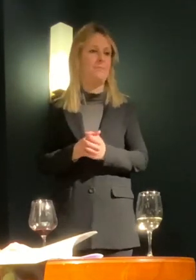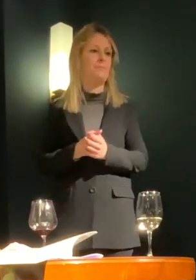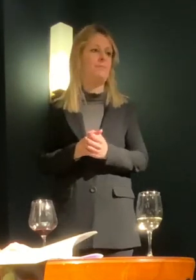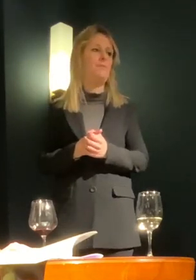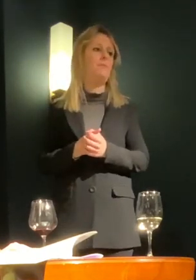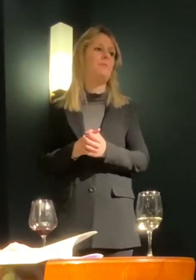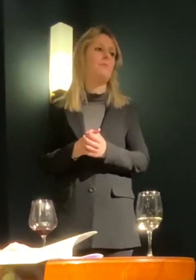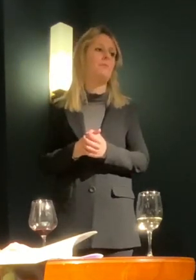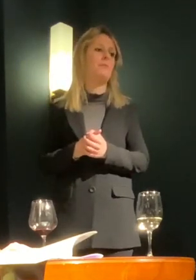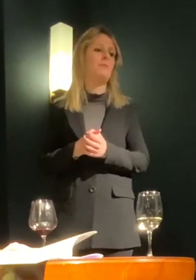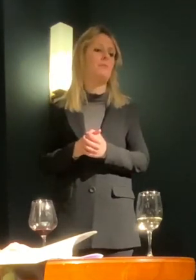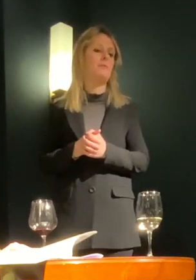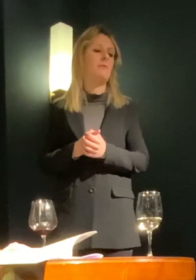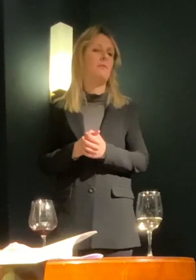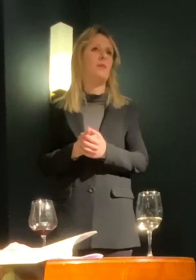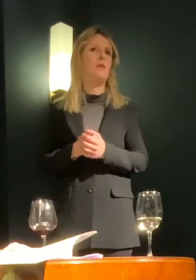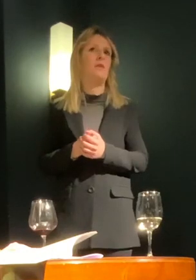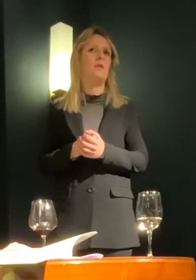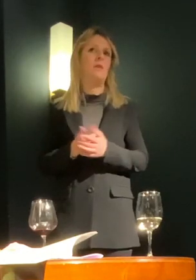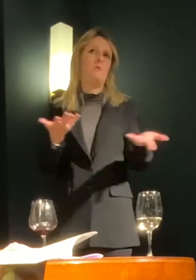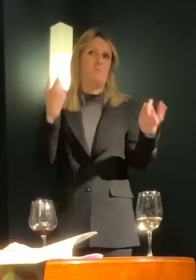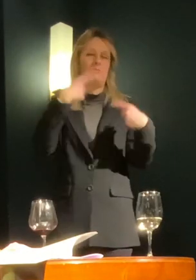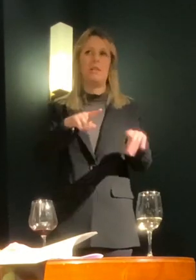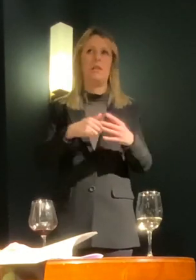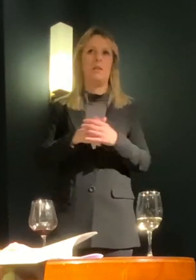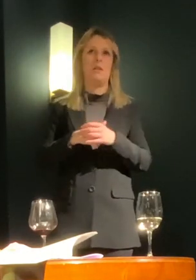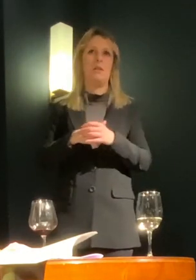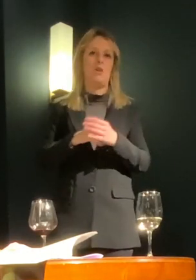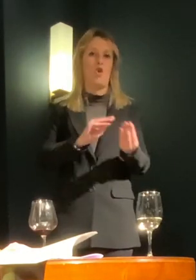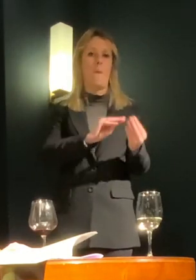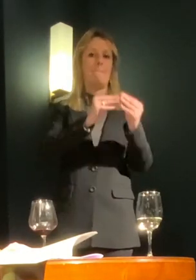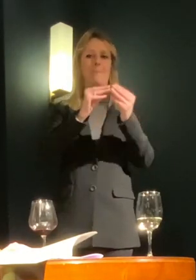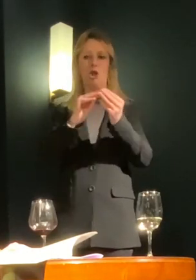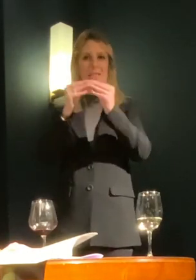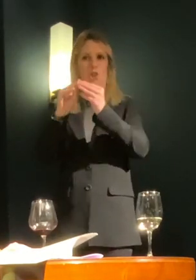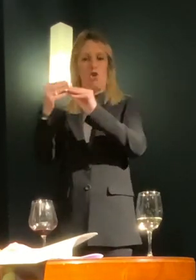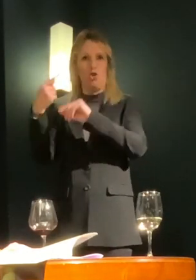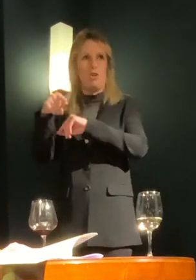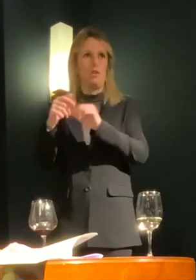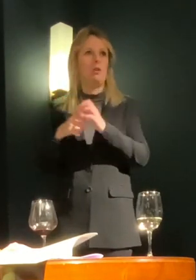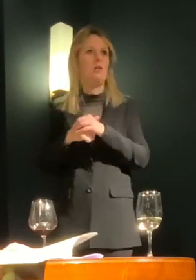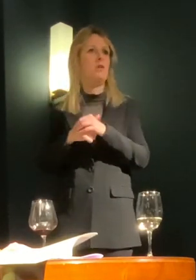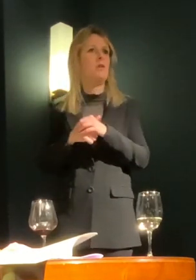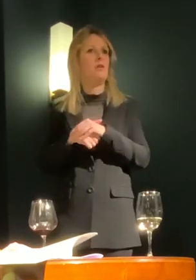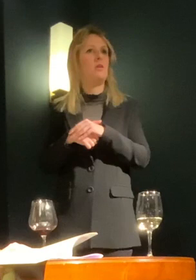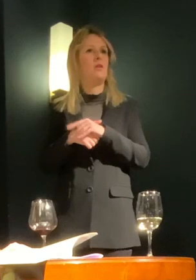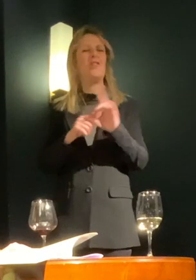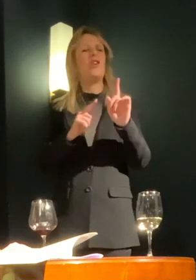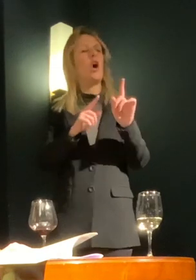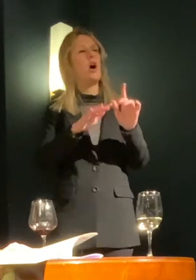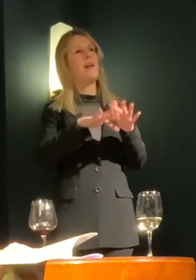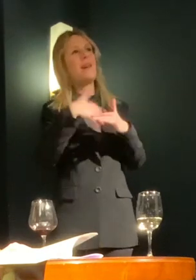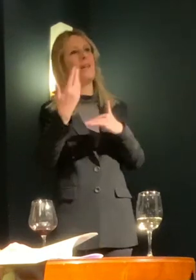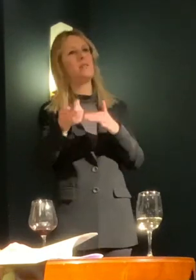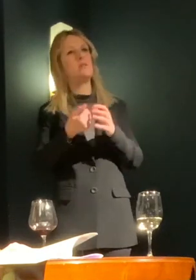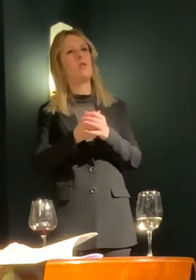Per quanto, diciamo, no, sì, questa, diciamo, è la composizione e basta. No, questa era proprio come